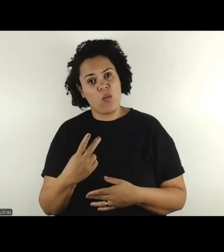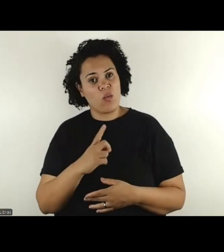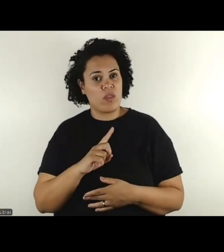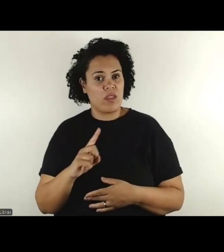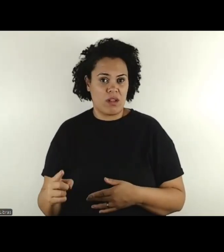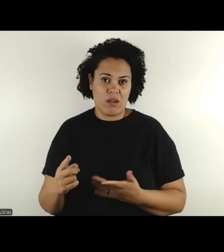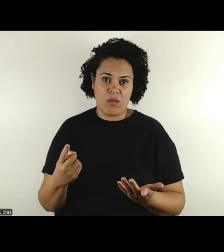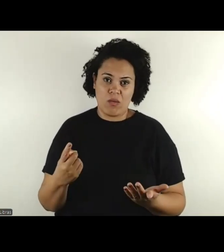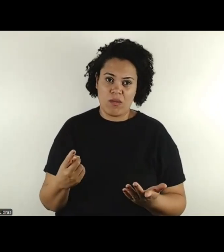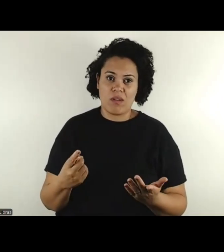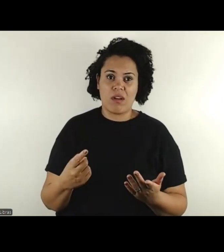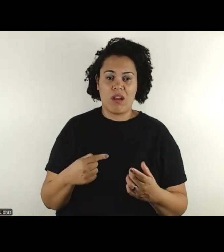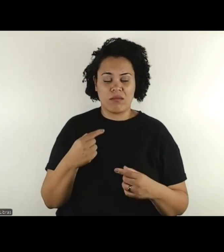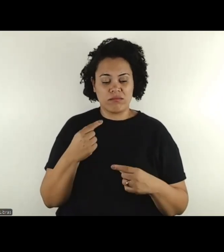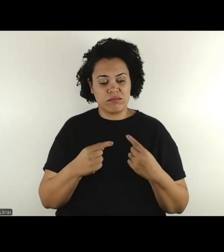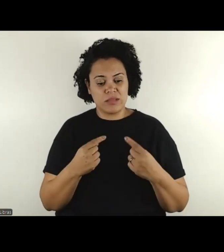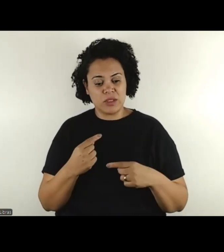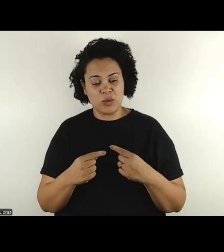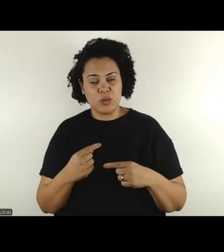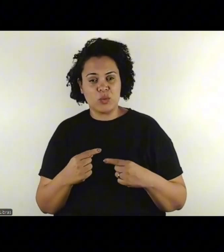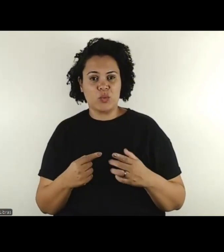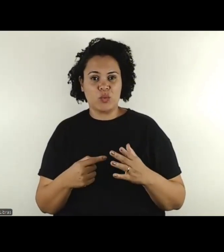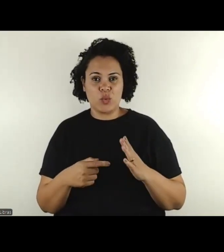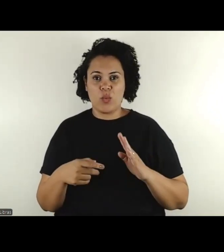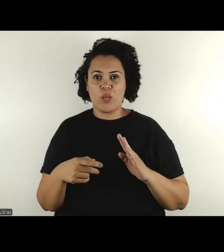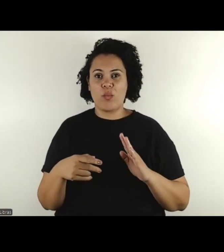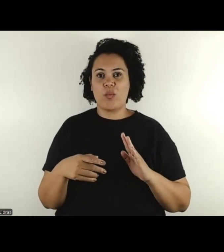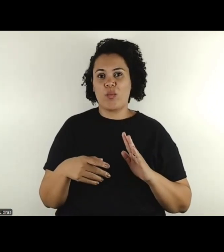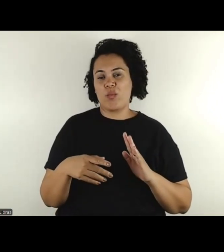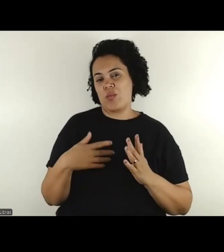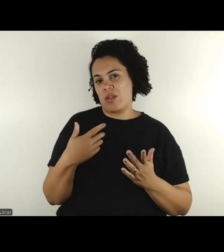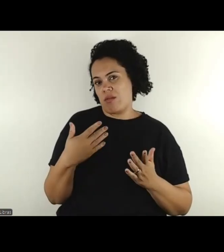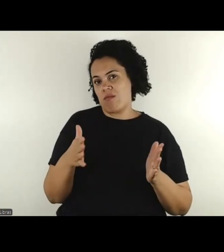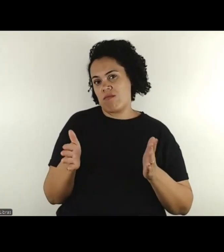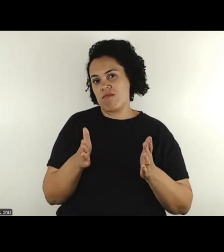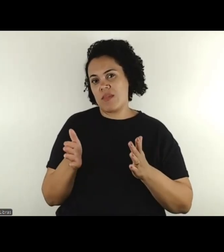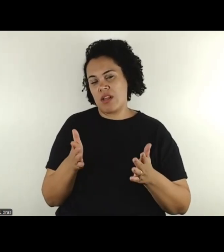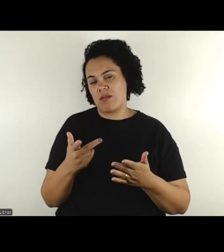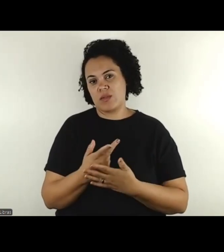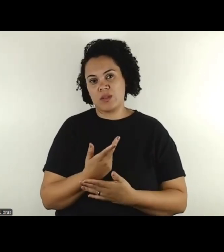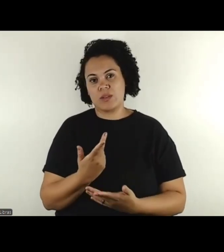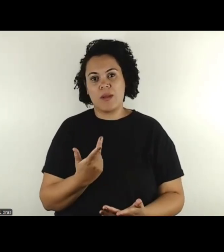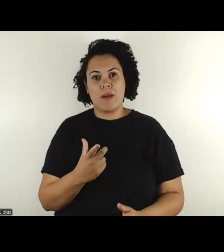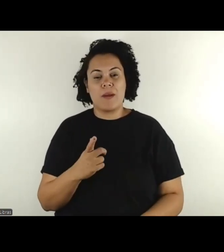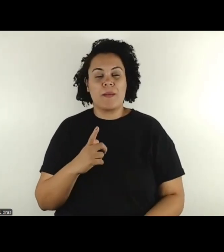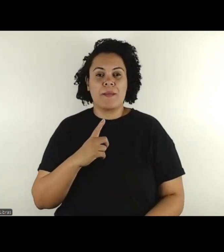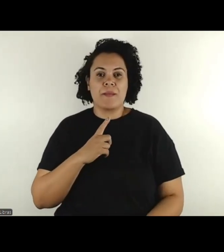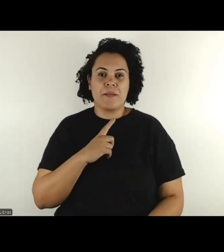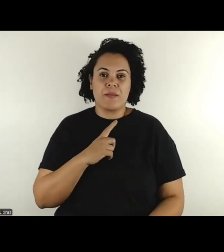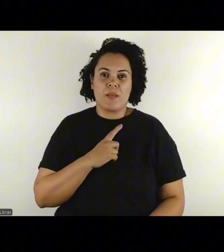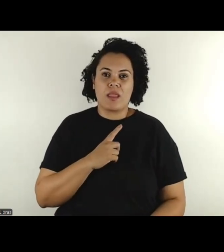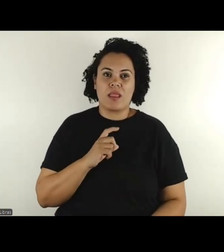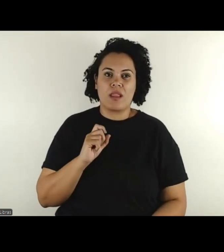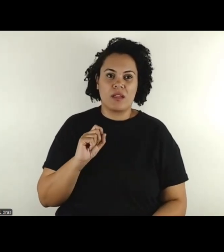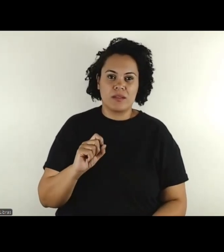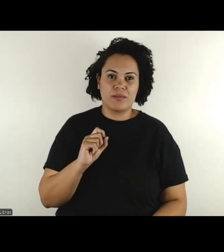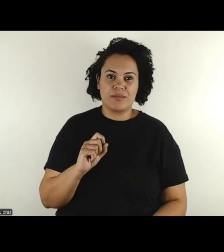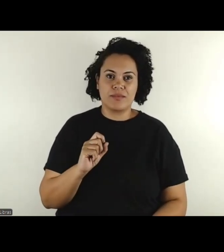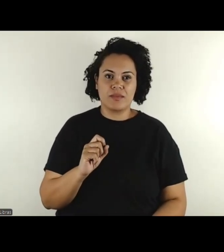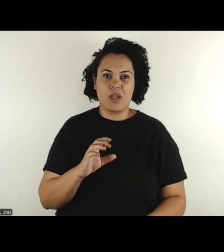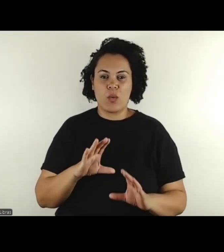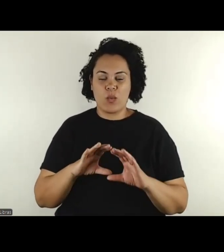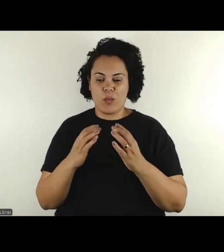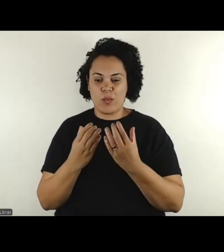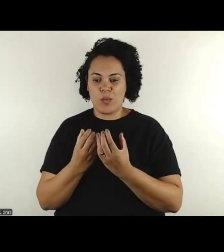àquela direção que foi dada naquele período. Bom, a gente tem, né, uma trajetória, para a gente falar de comunidades